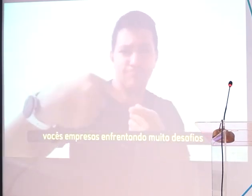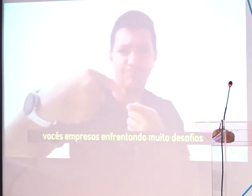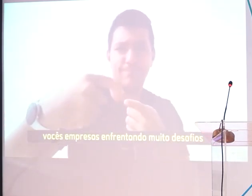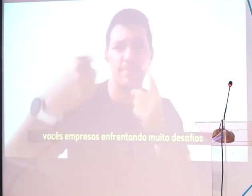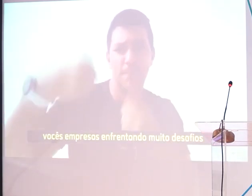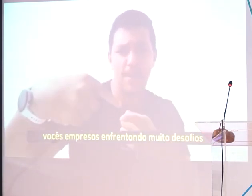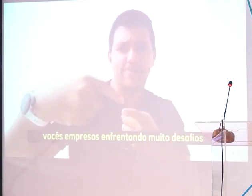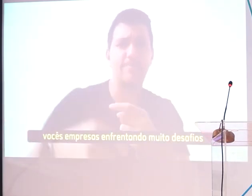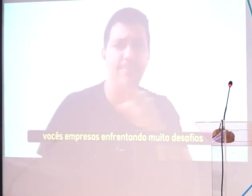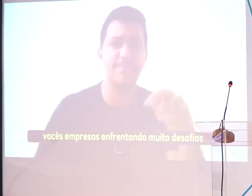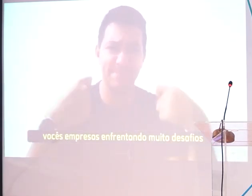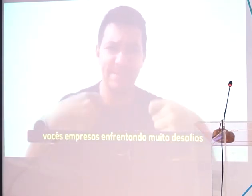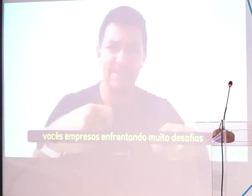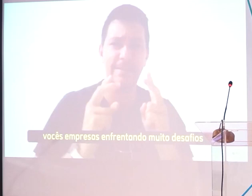enfrentando muitos desafios.